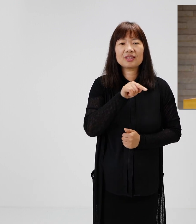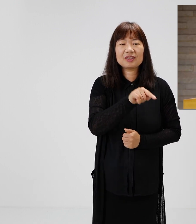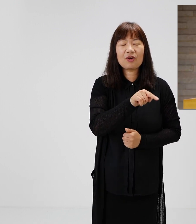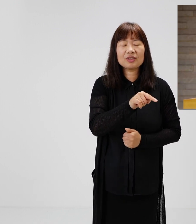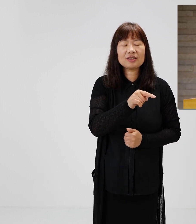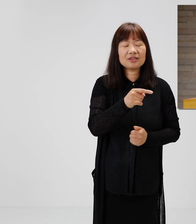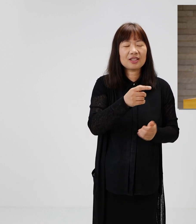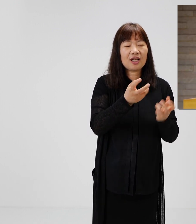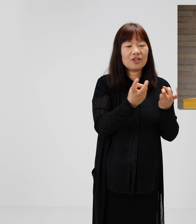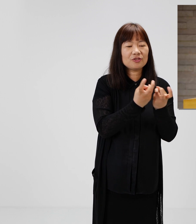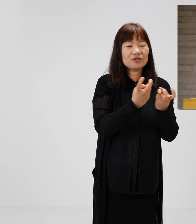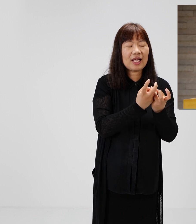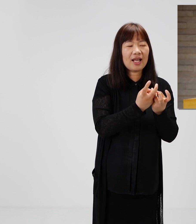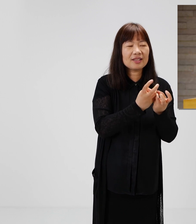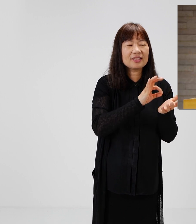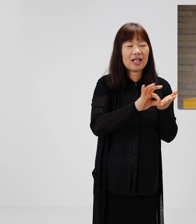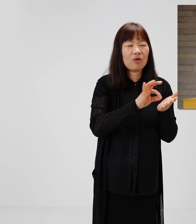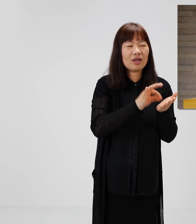그래서 많은 사람들이